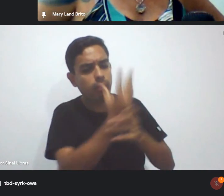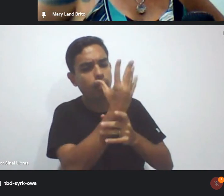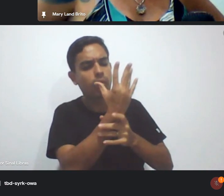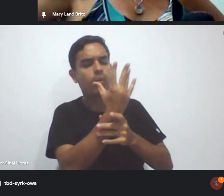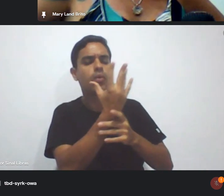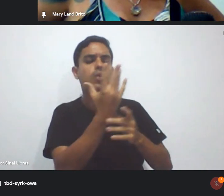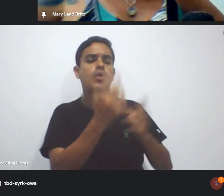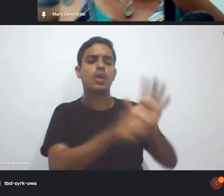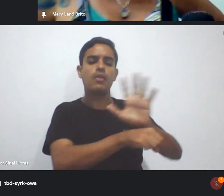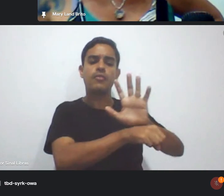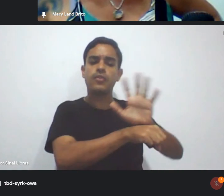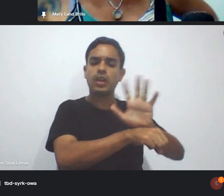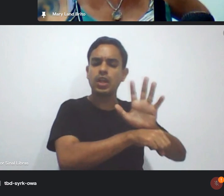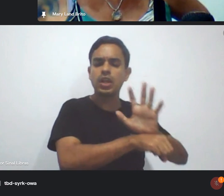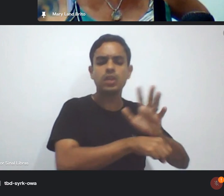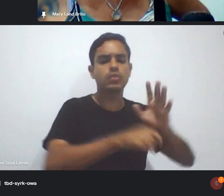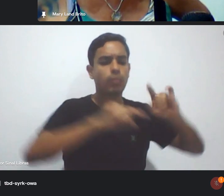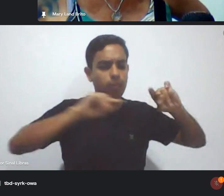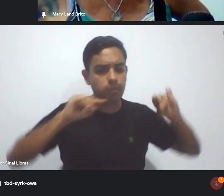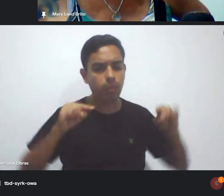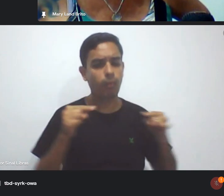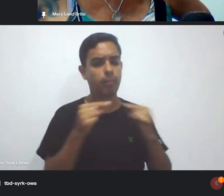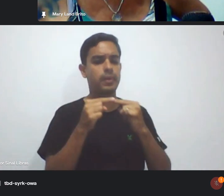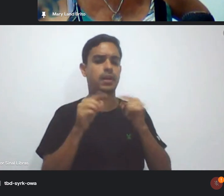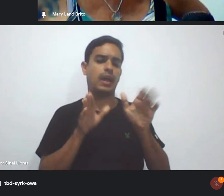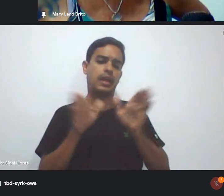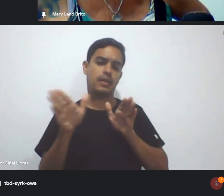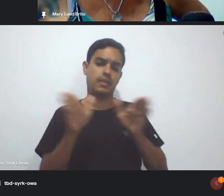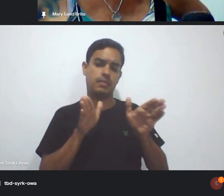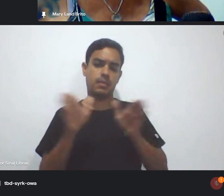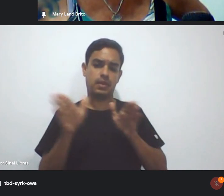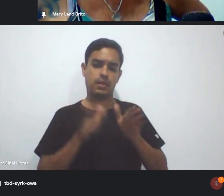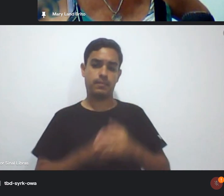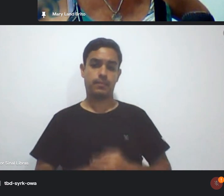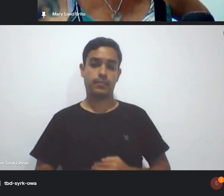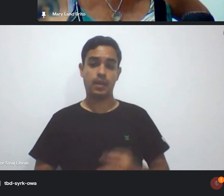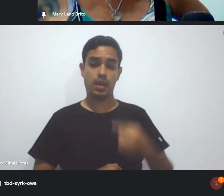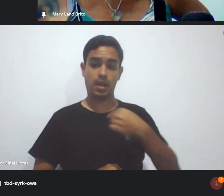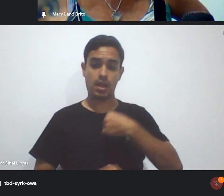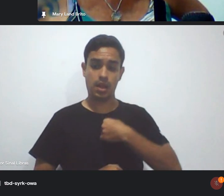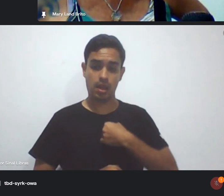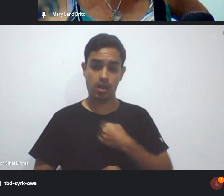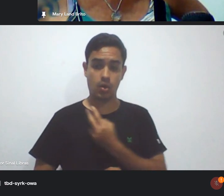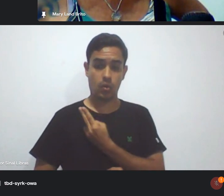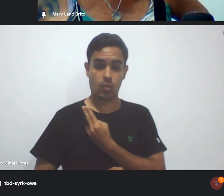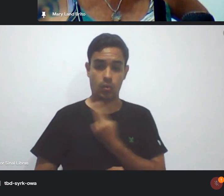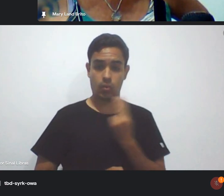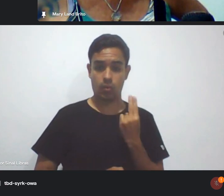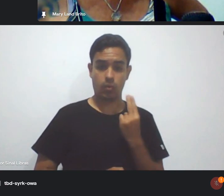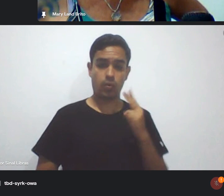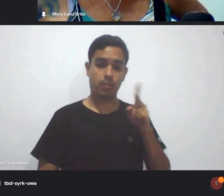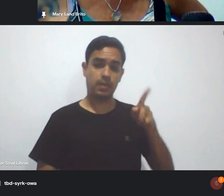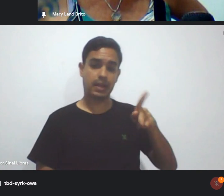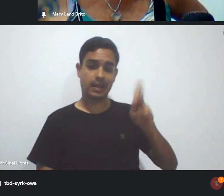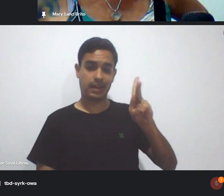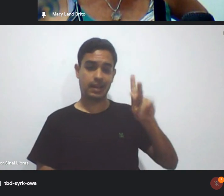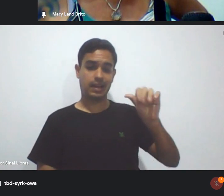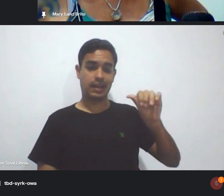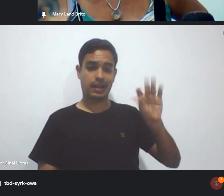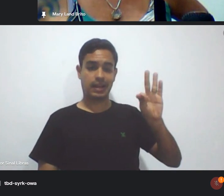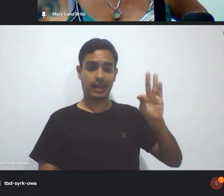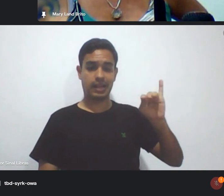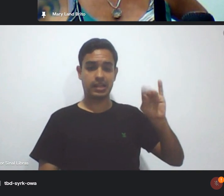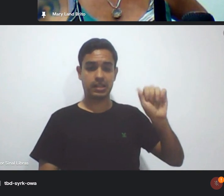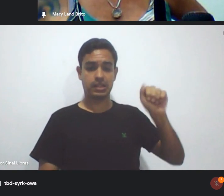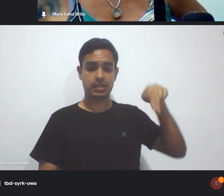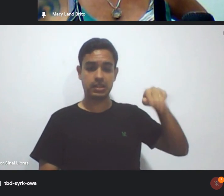Produções que envolvam acessibilidade. É isso. Meu nome de novo é Catiane Cláudia e eu